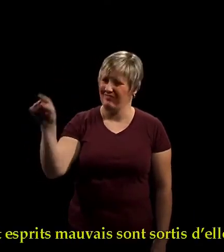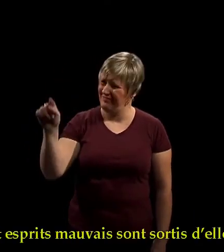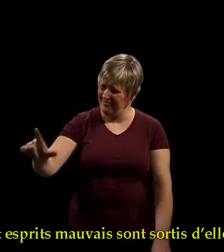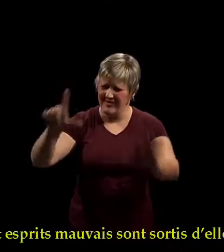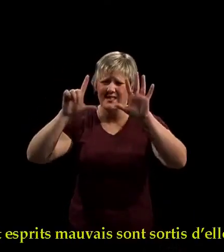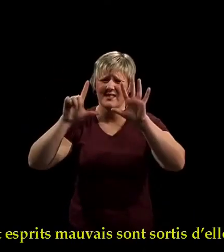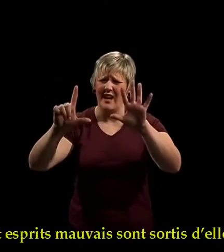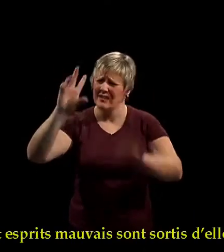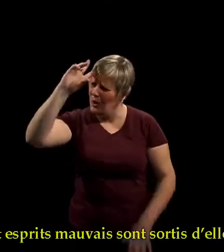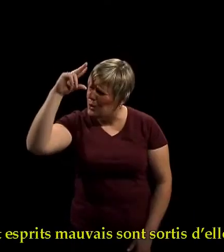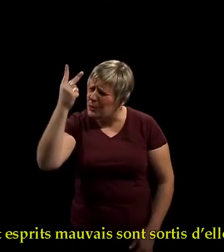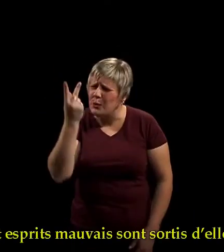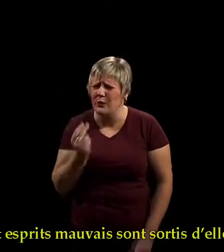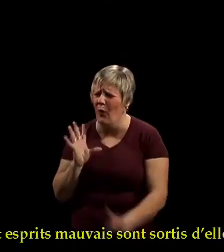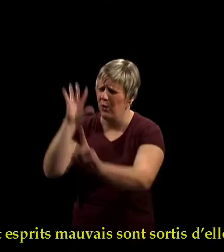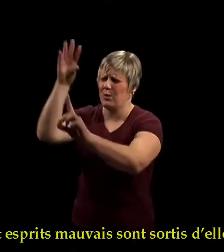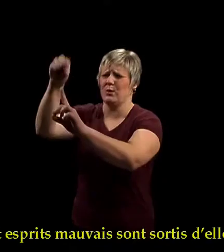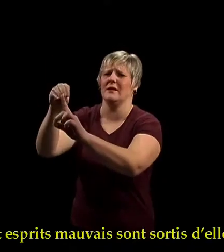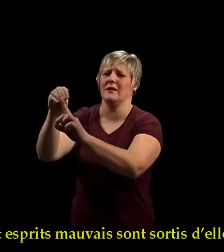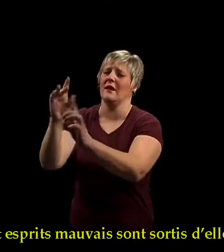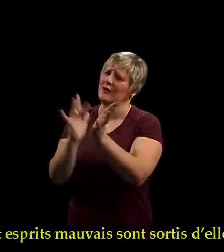7 esprits mauvais sont sortis d'elle.